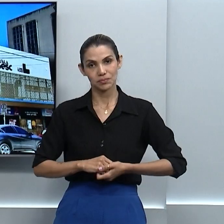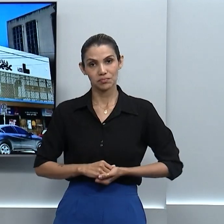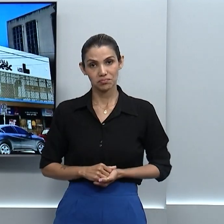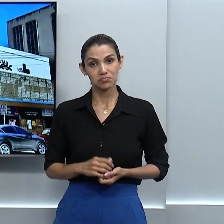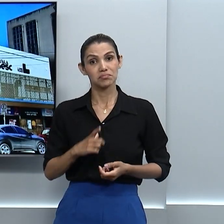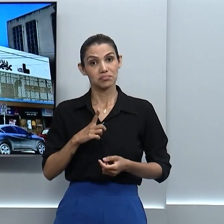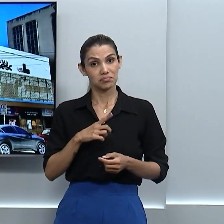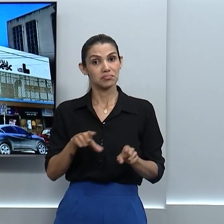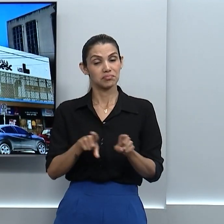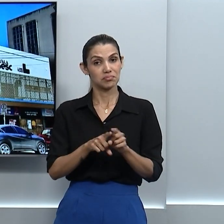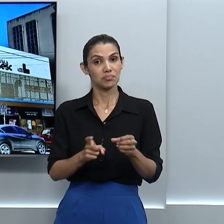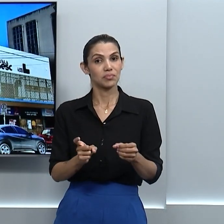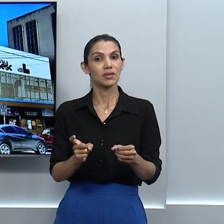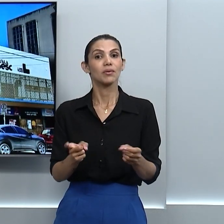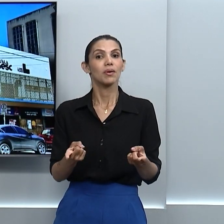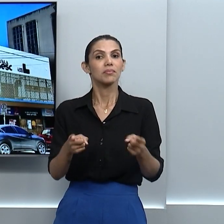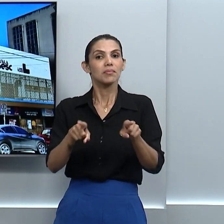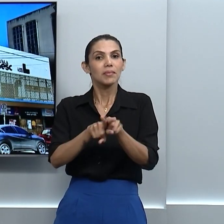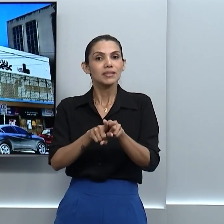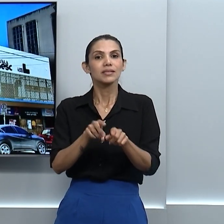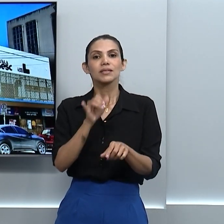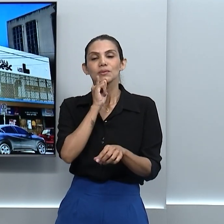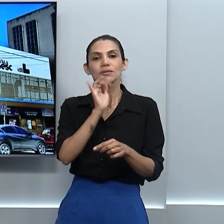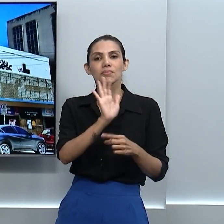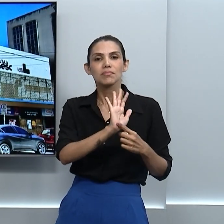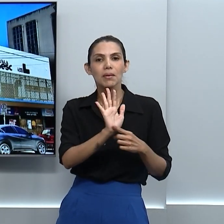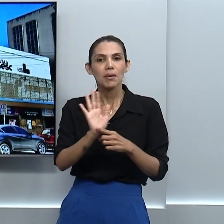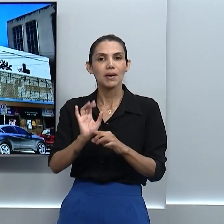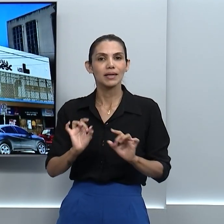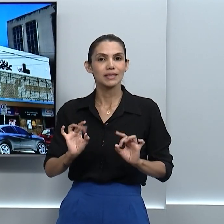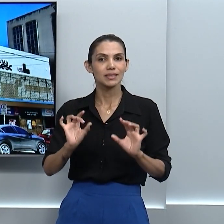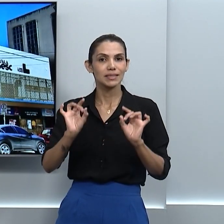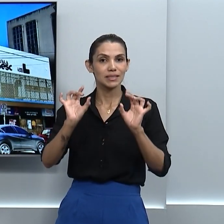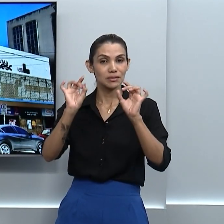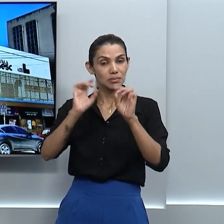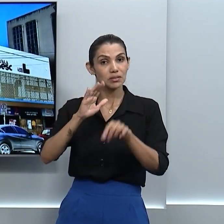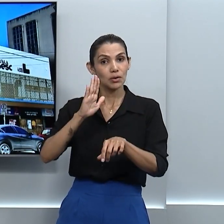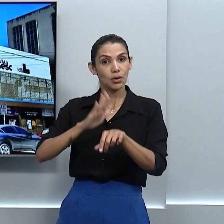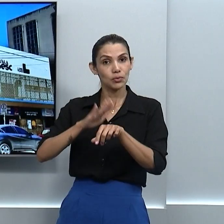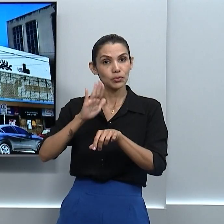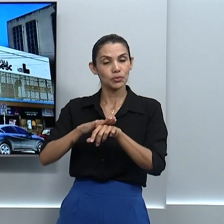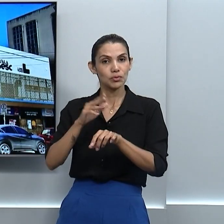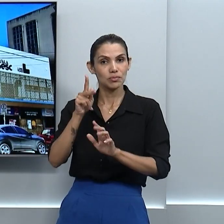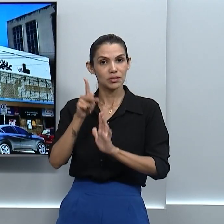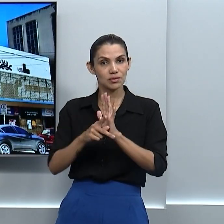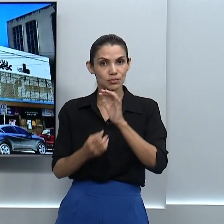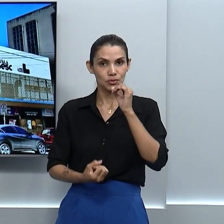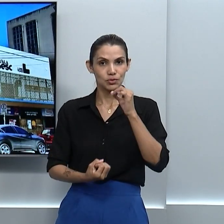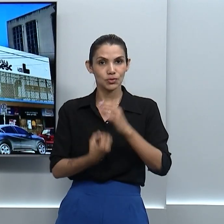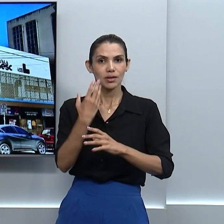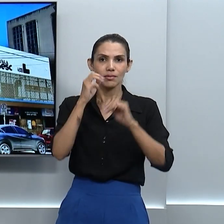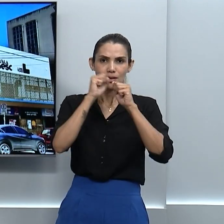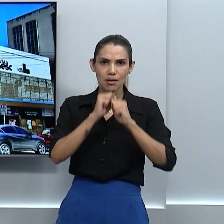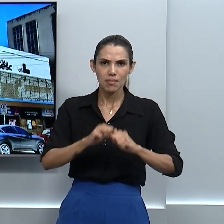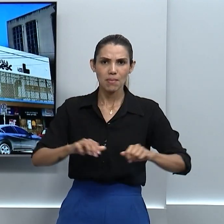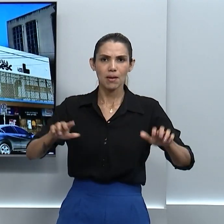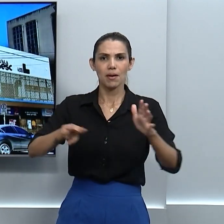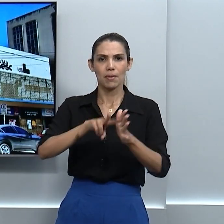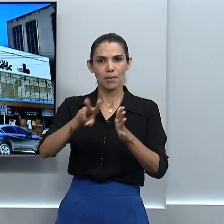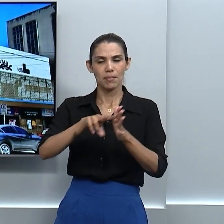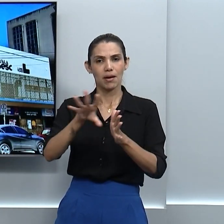ainda promove sessões especiais do Cine Sesc, um projeto criado para difundir a produção audiovisual com